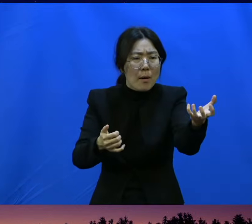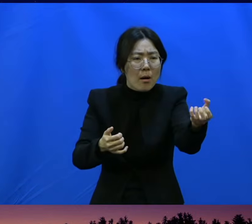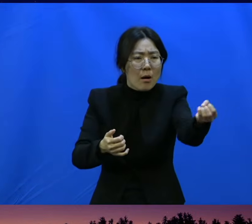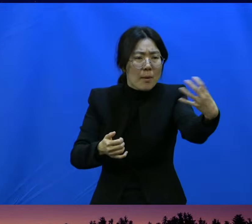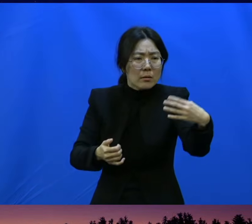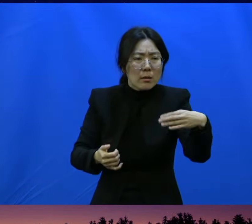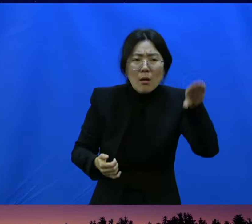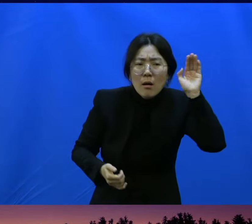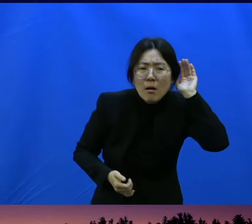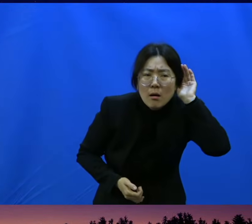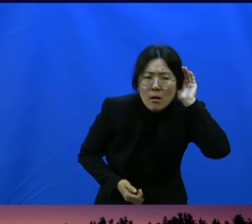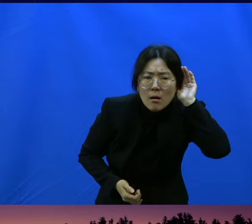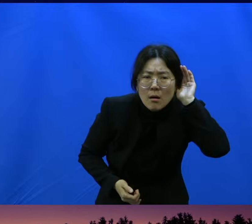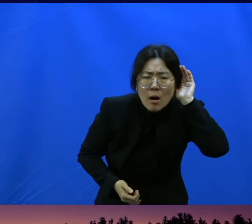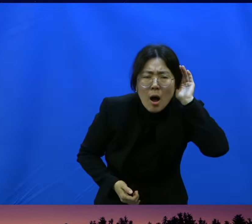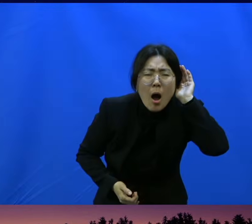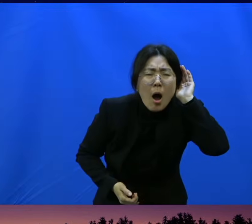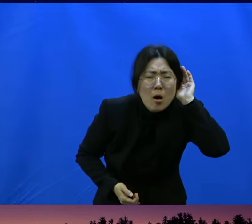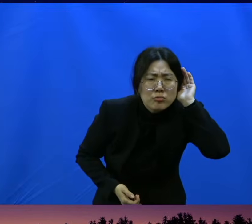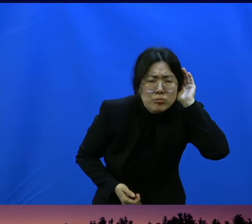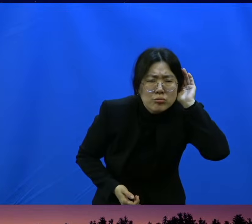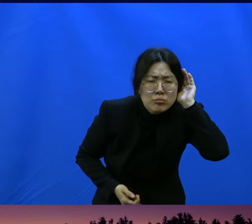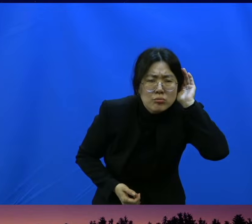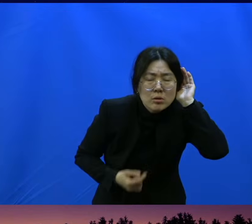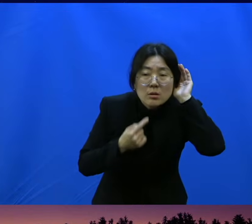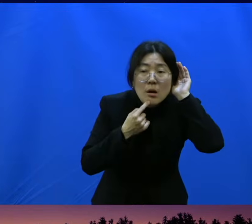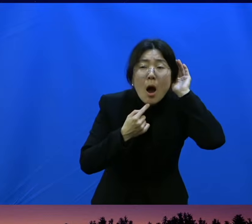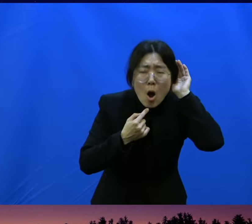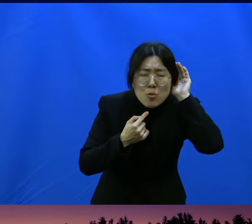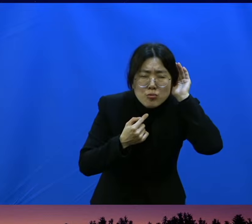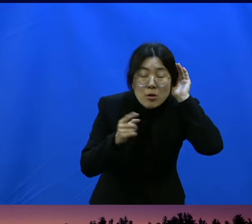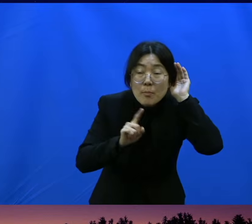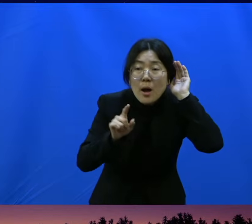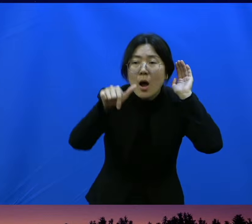여러분, 우리 시대의 불행이 뭡니까? 공감이 사라졌다는 거예요.